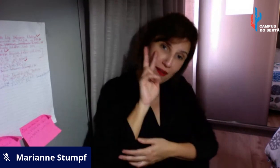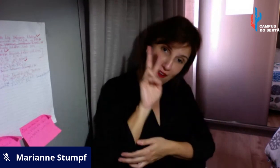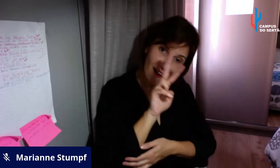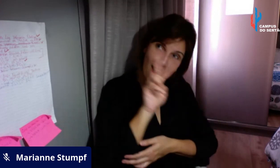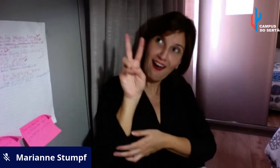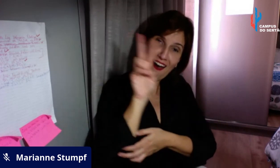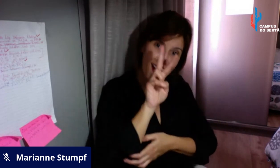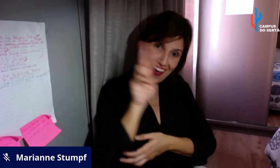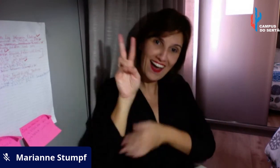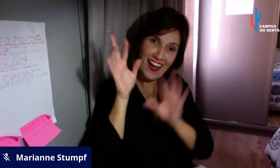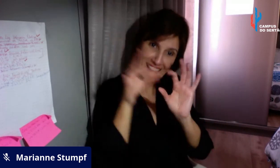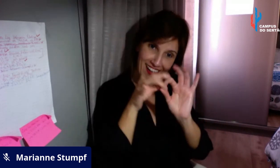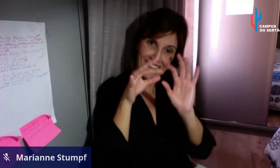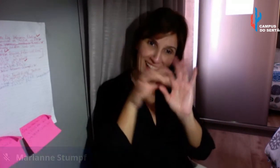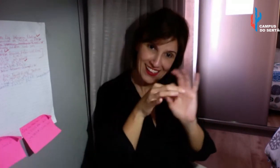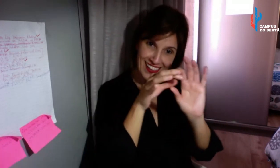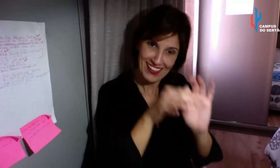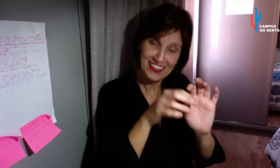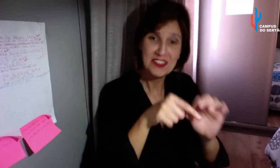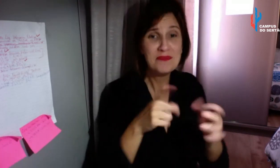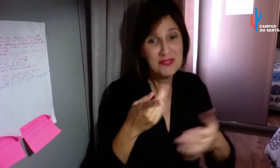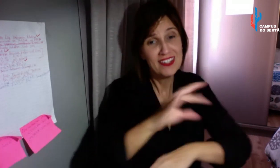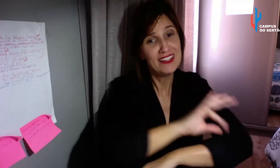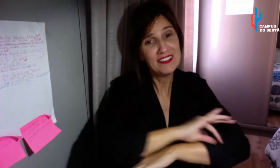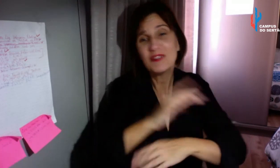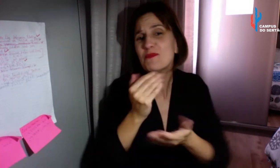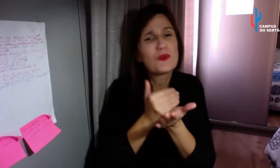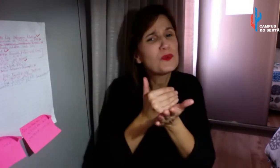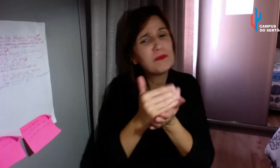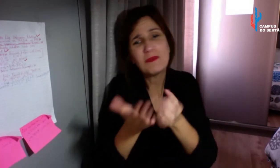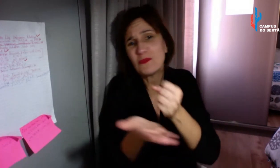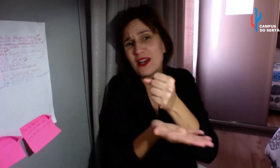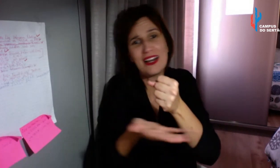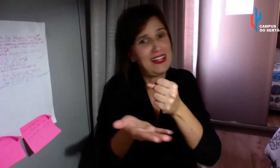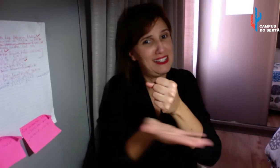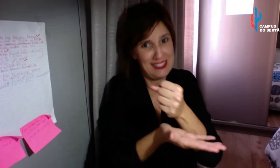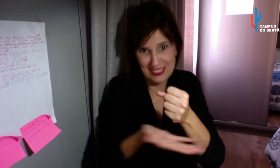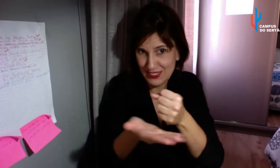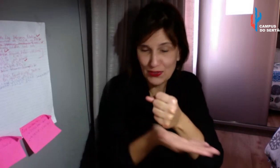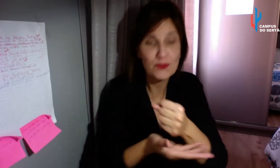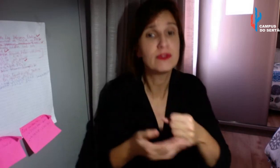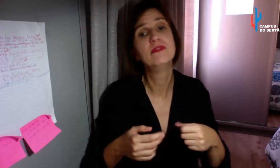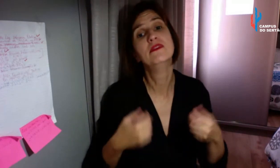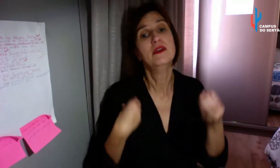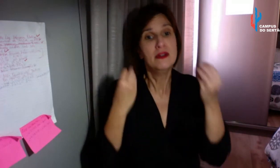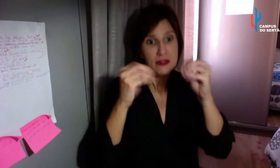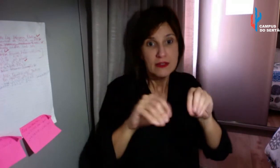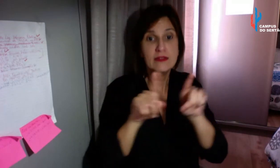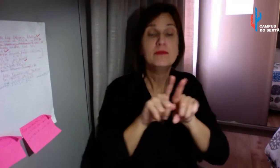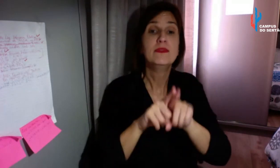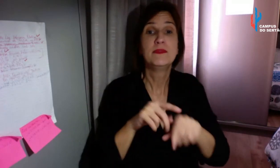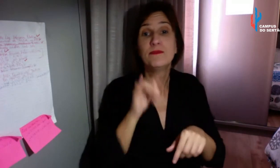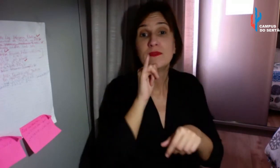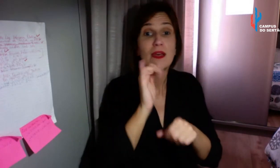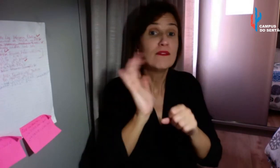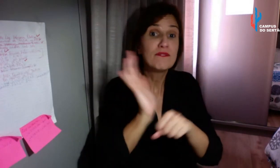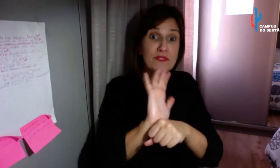bebê ao colo, para que o bebê possa manter o contato visual com o educador. Então,